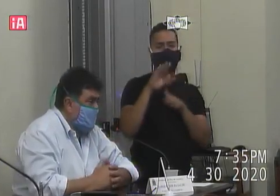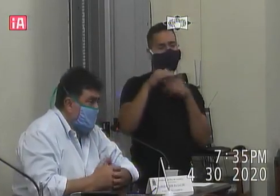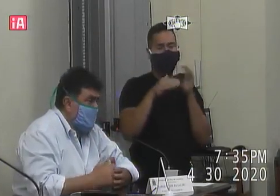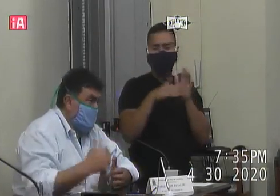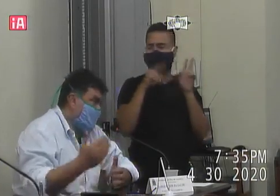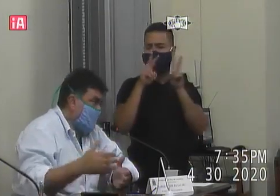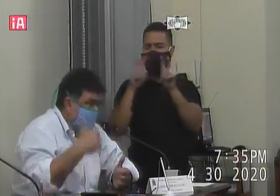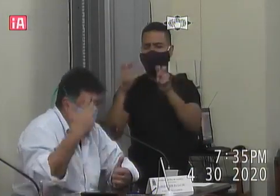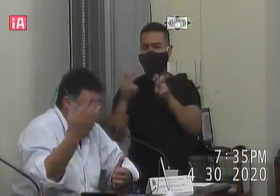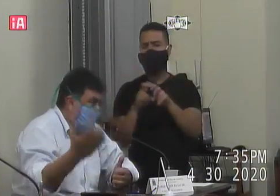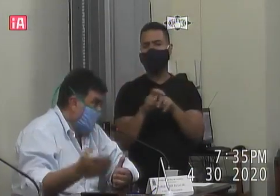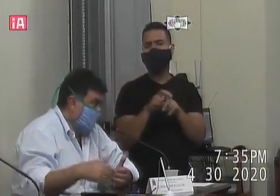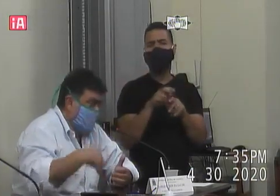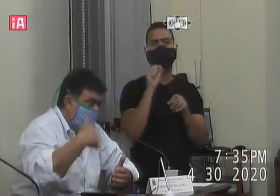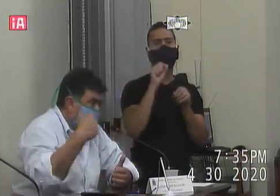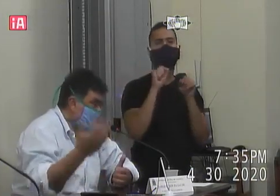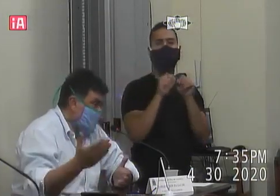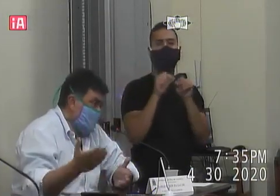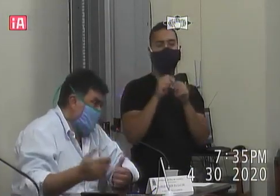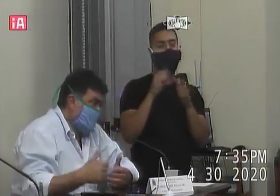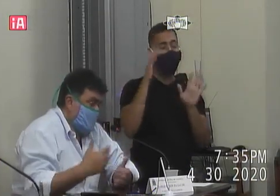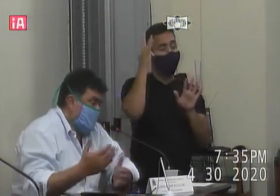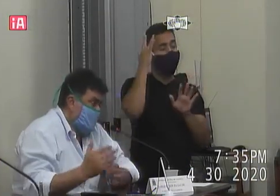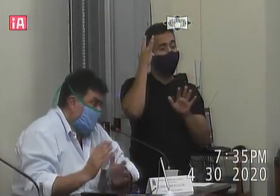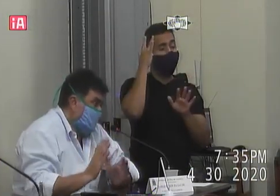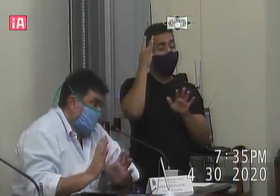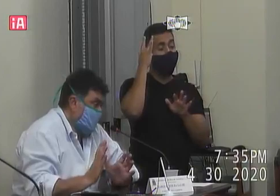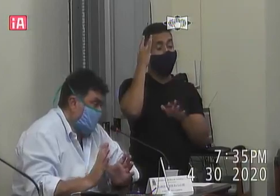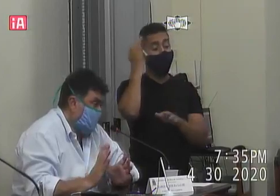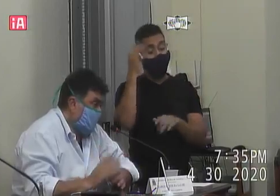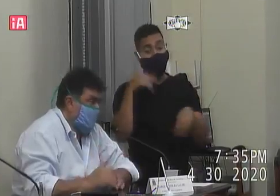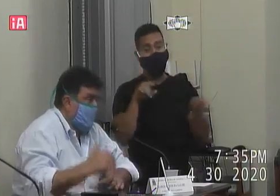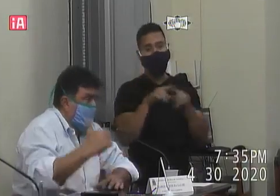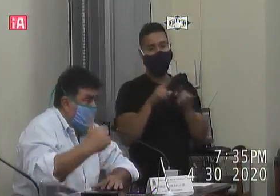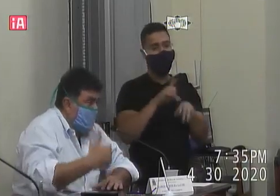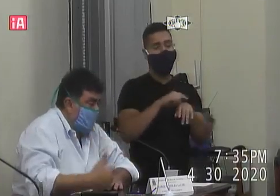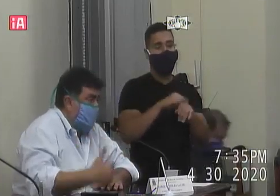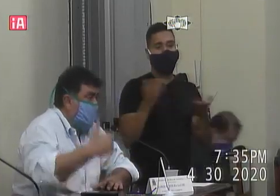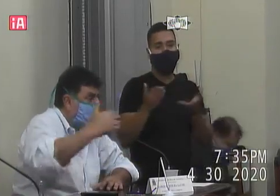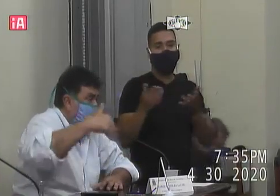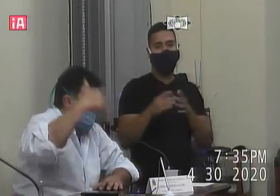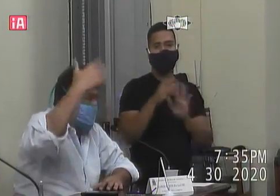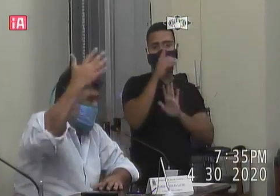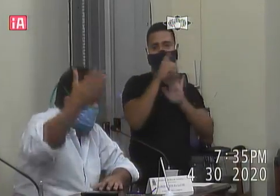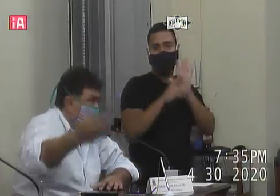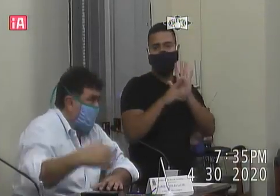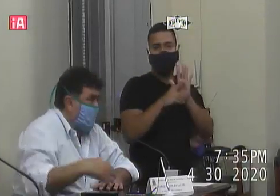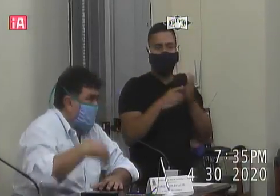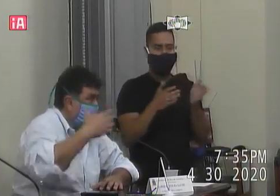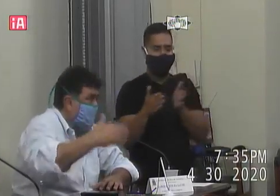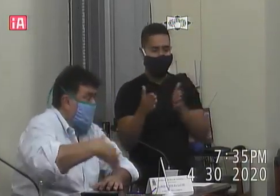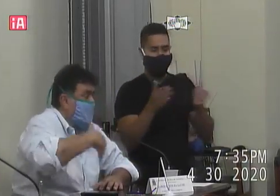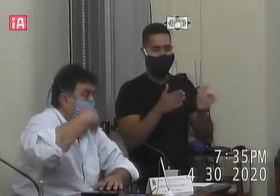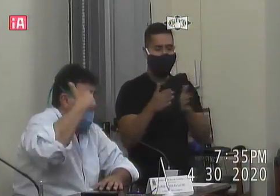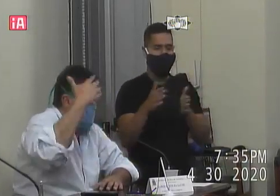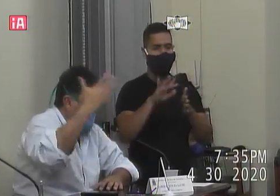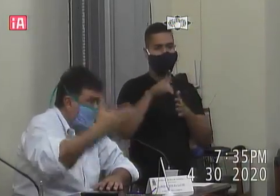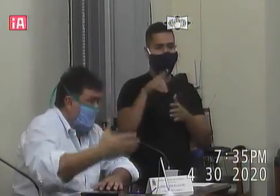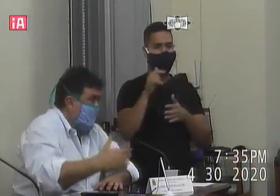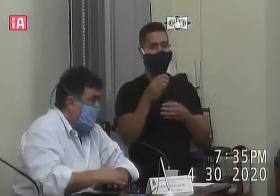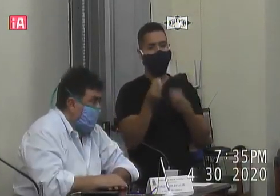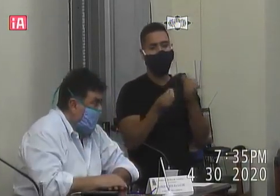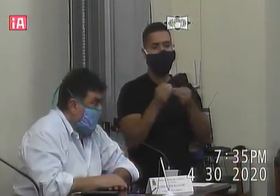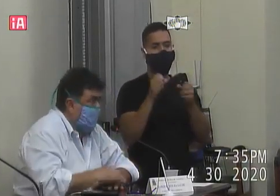que deve ser publicado amanhã, né, não sei, que hoje acho que não deu tempo, o decreto de flexibilização do comércio, vamos ver como é que vai